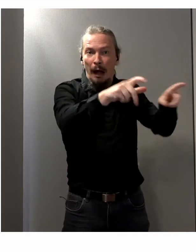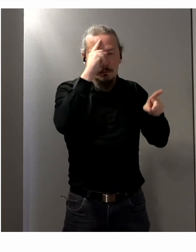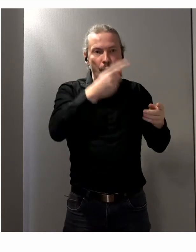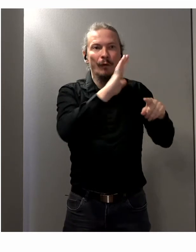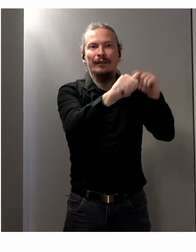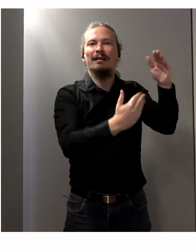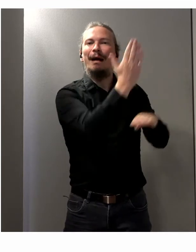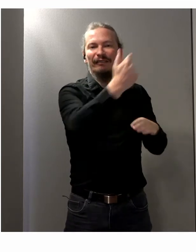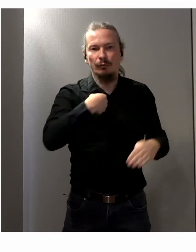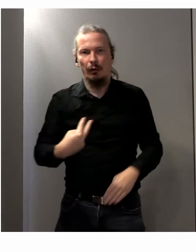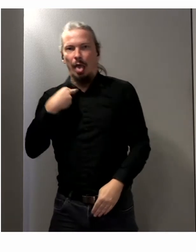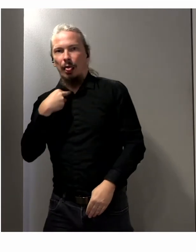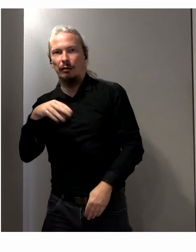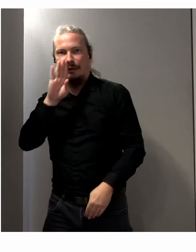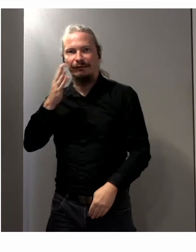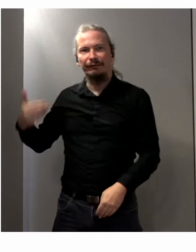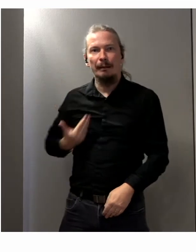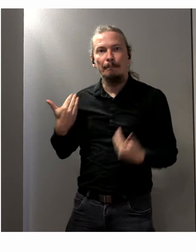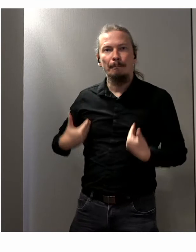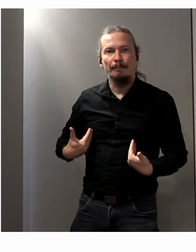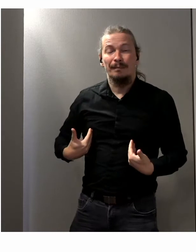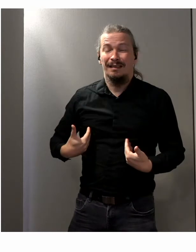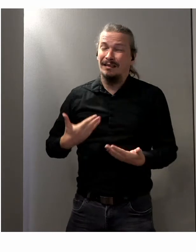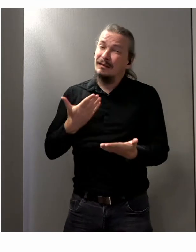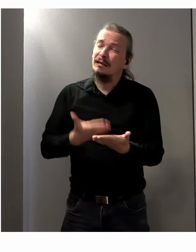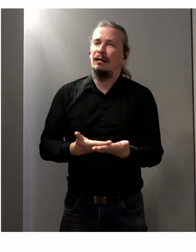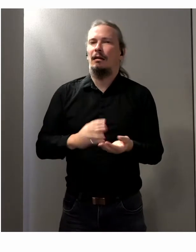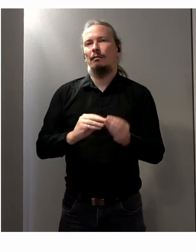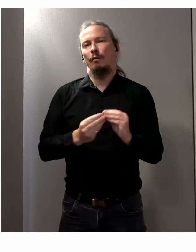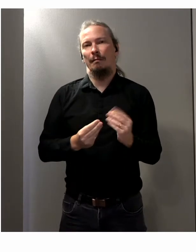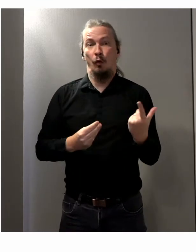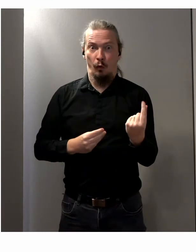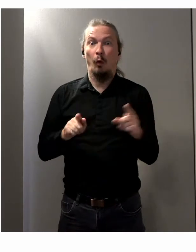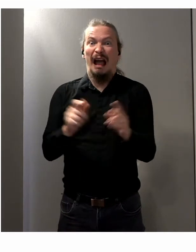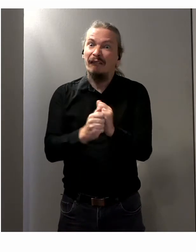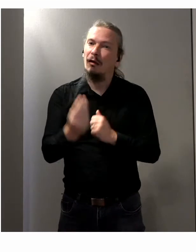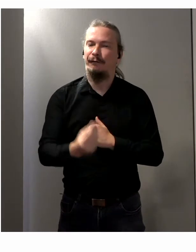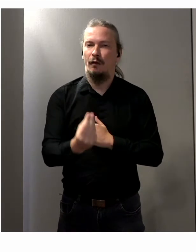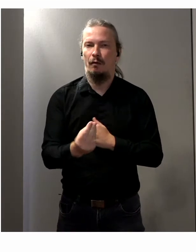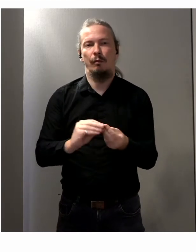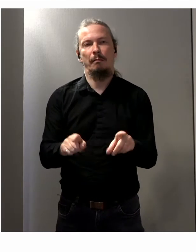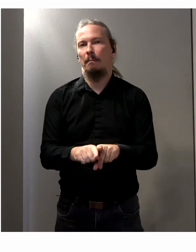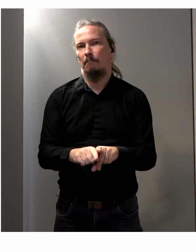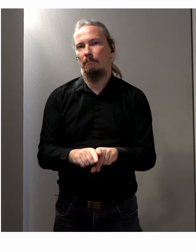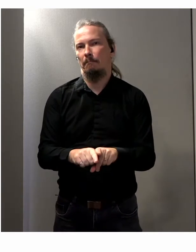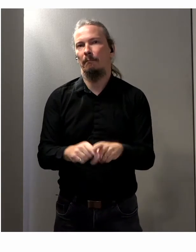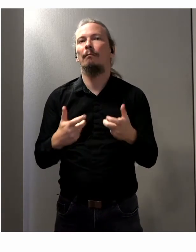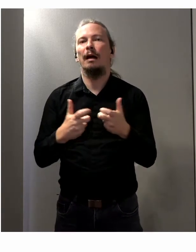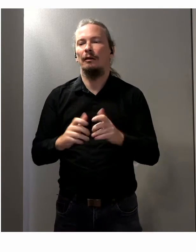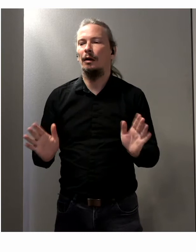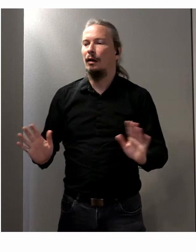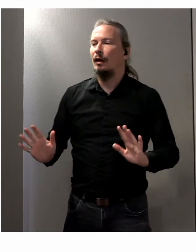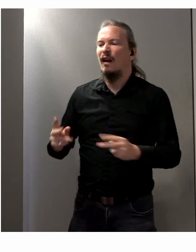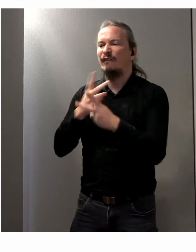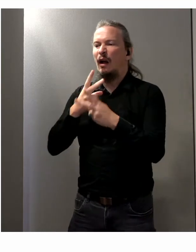Donc, il y a un risque de pauvreté sur les couples qui aussi affecte les enfants. Ça peut entraîner par exemple des renoncements